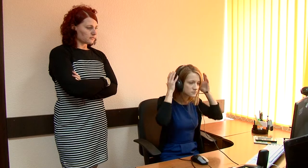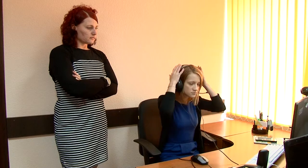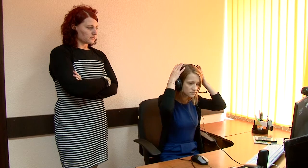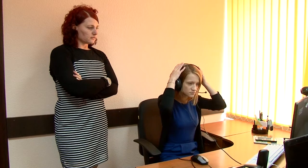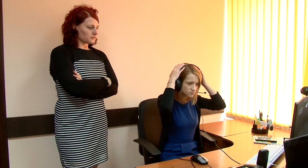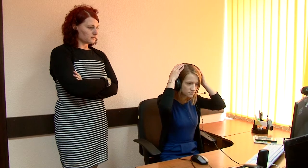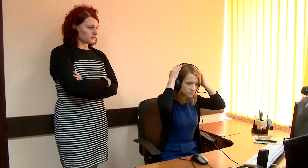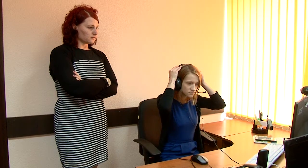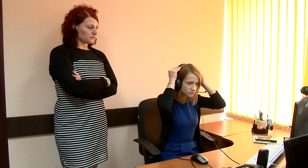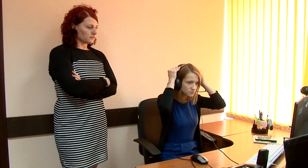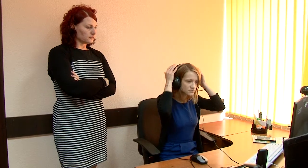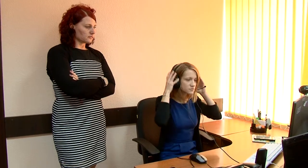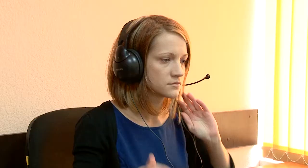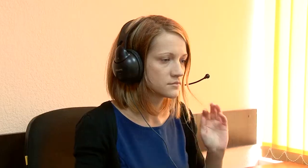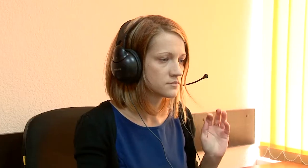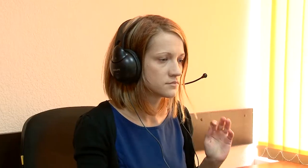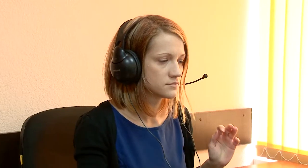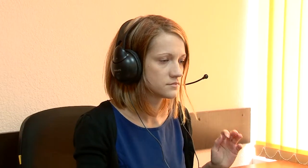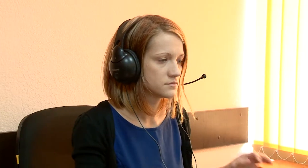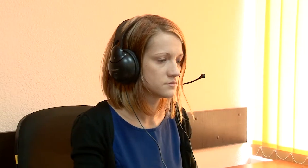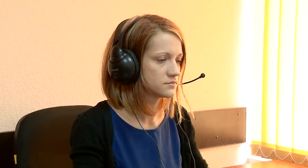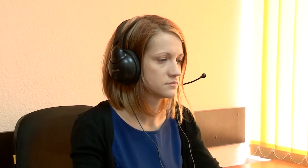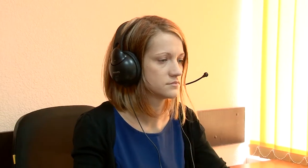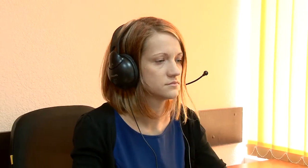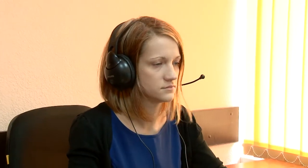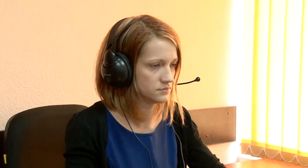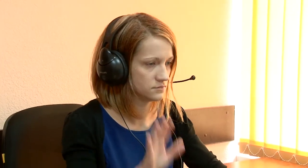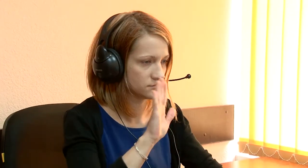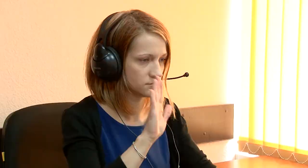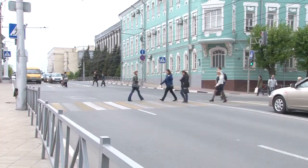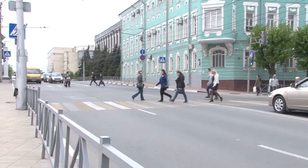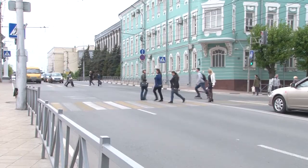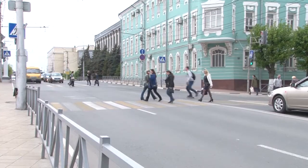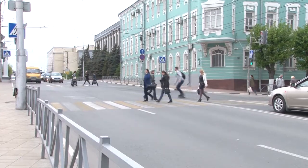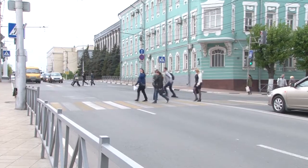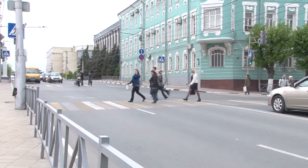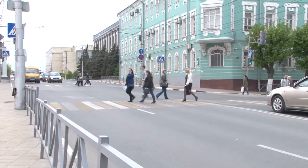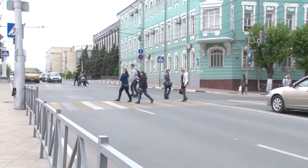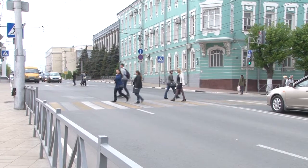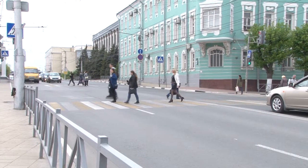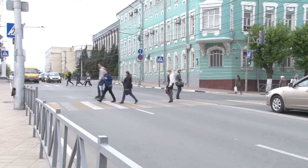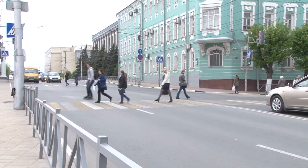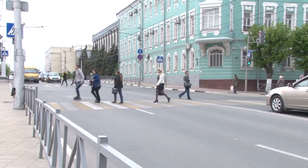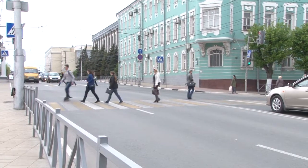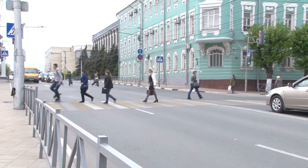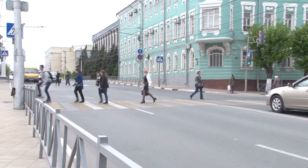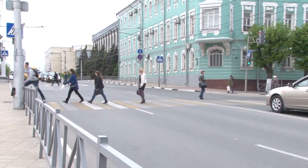Это первый диспетчерский центр такой направленности в регионе. Его открыли в рамках программы «Доступная среда». Здесь оказывается помощь